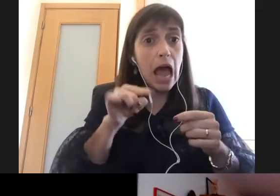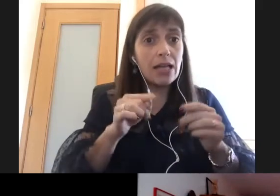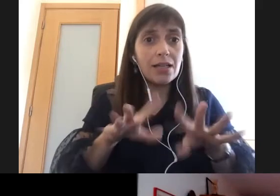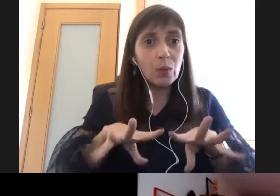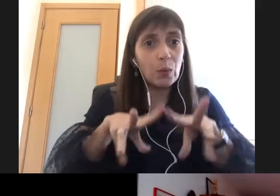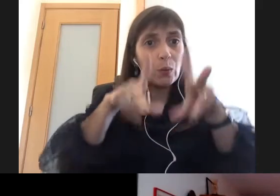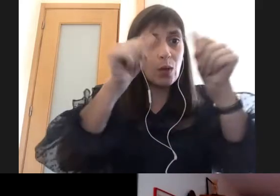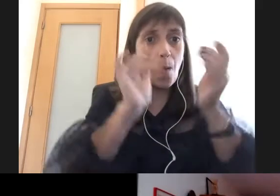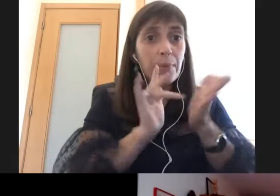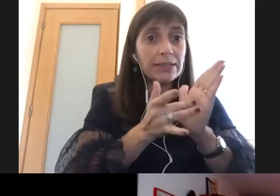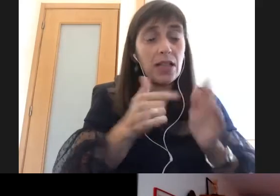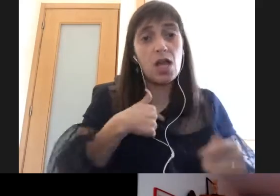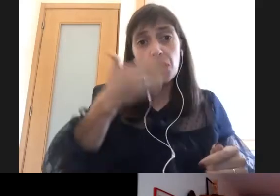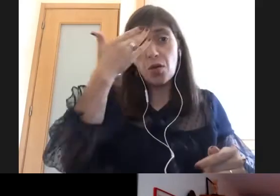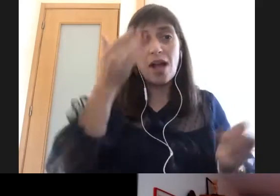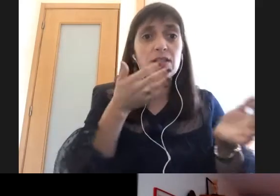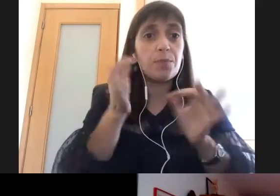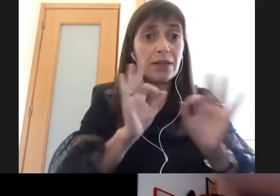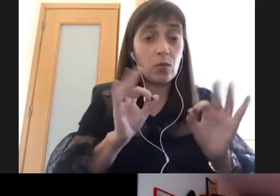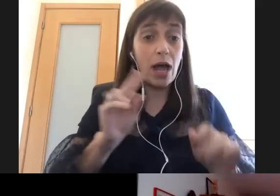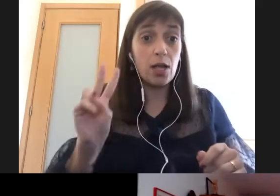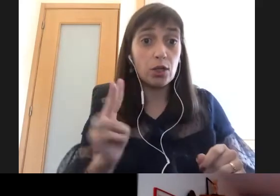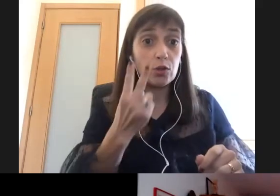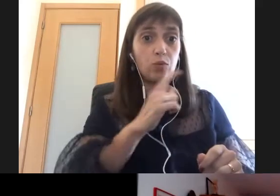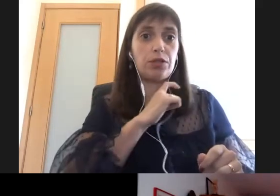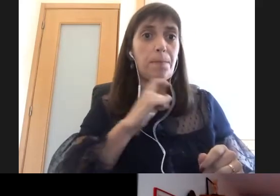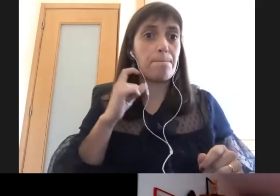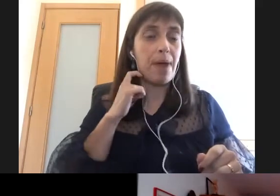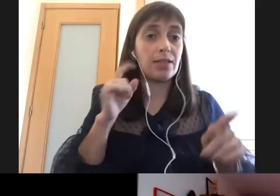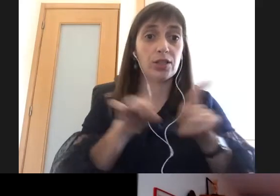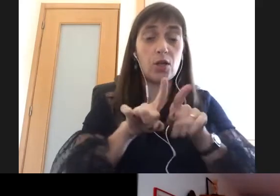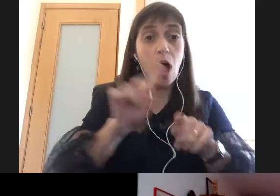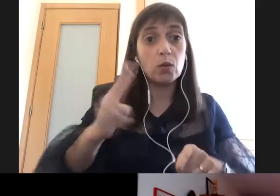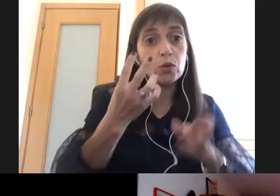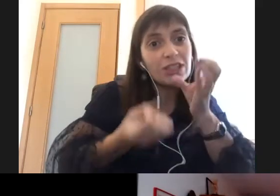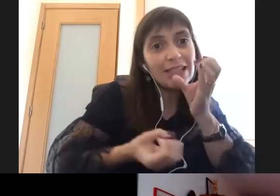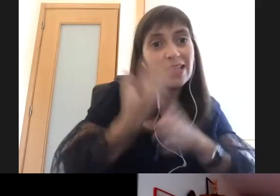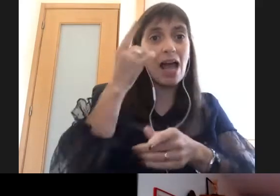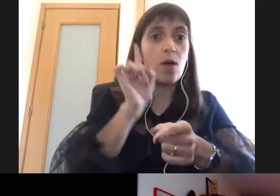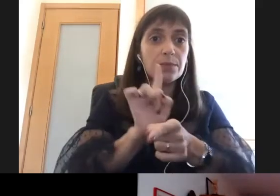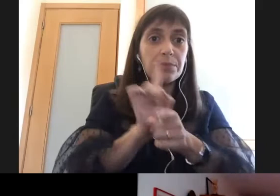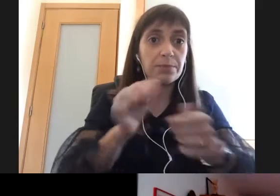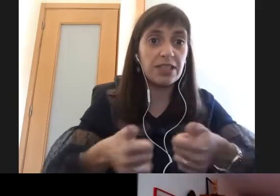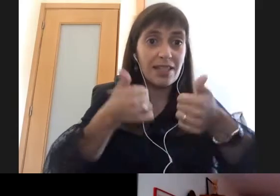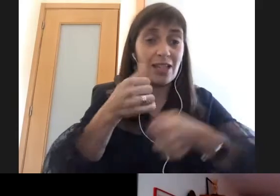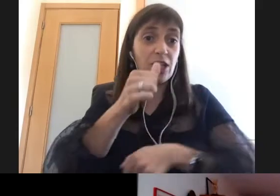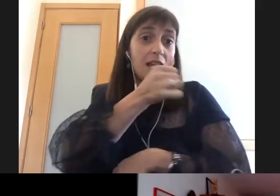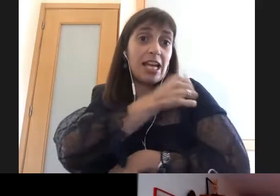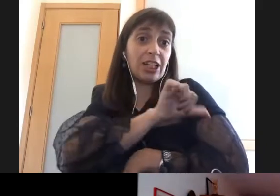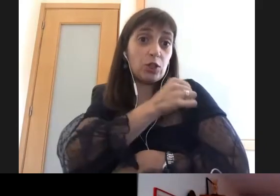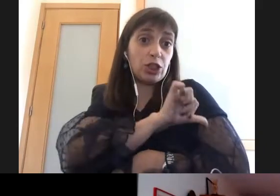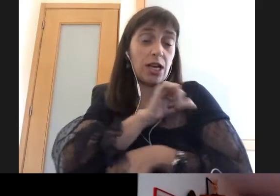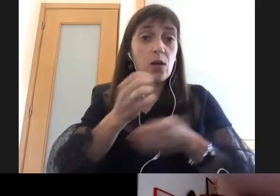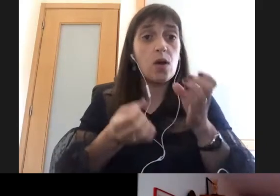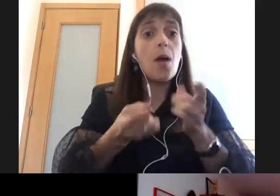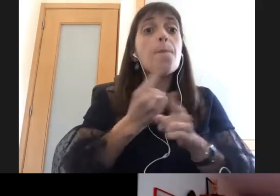extraordinário que esses dois jesuítas tenham sido os dois fundadores das mesmas cidades. E o Rio de Janeiro foi fundado para salvar